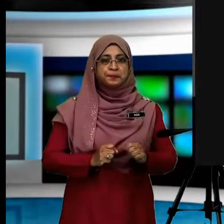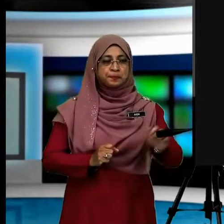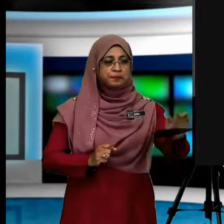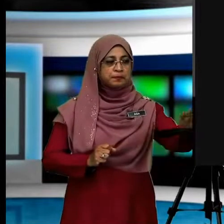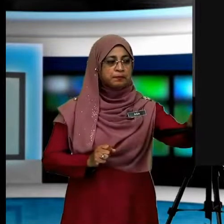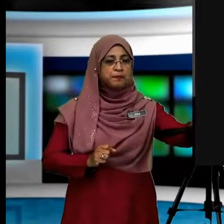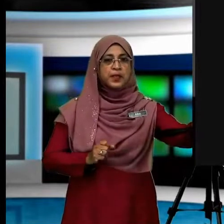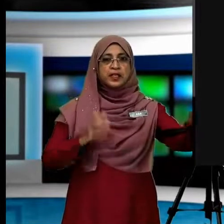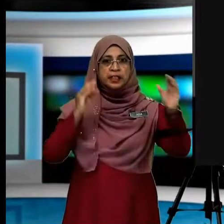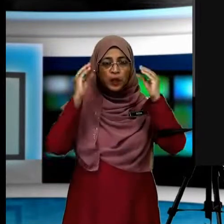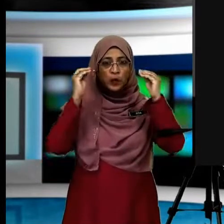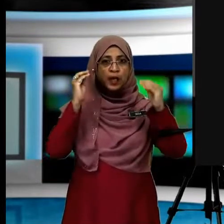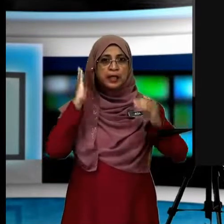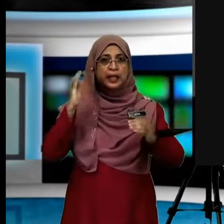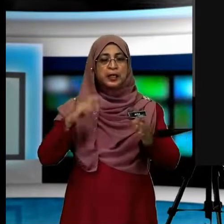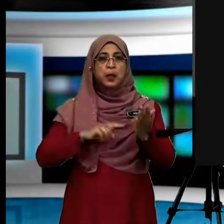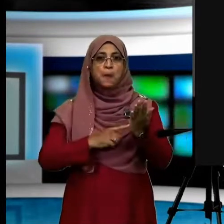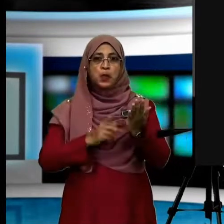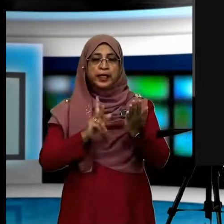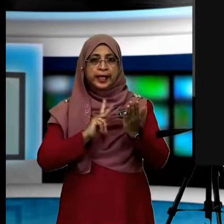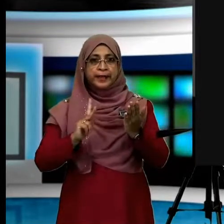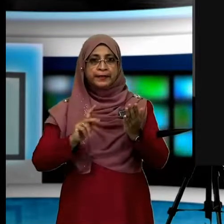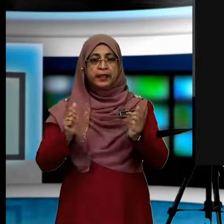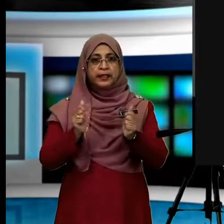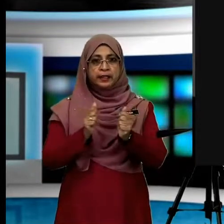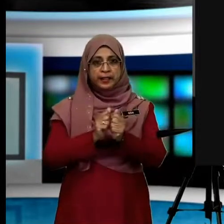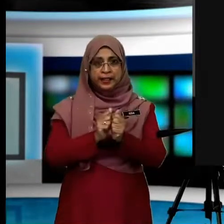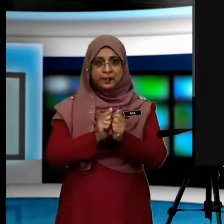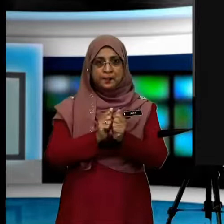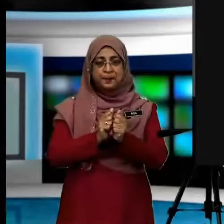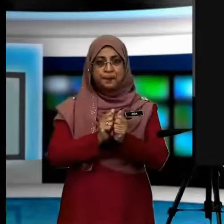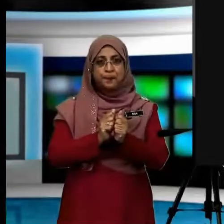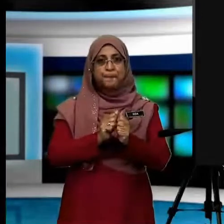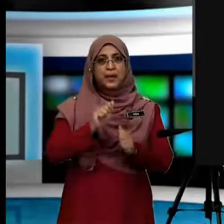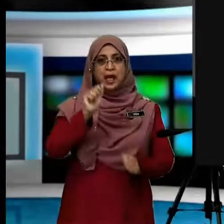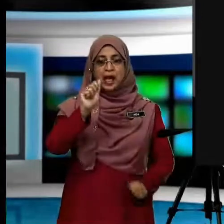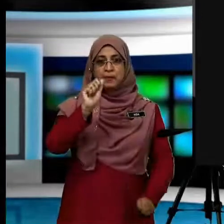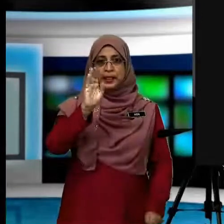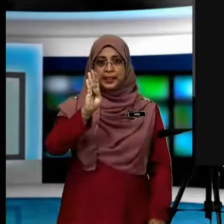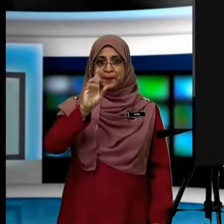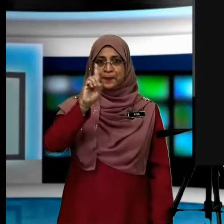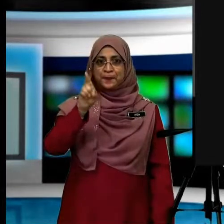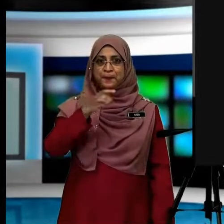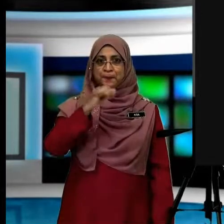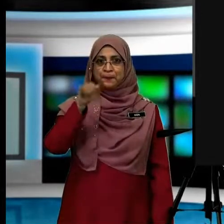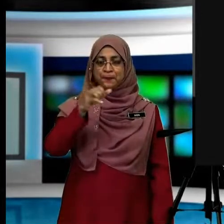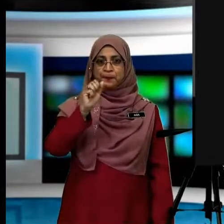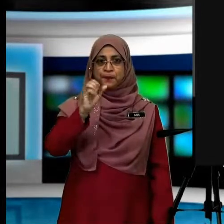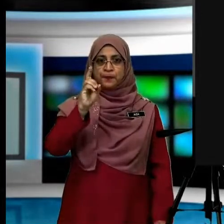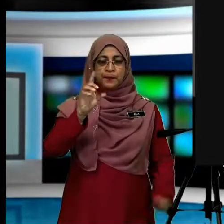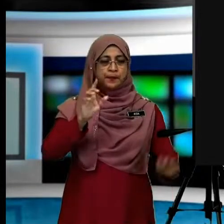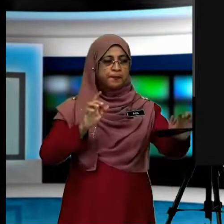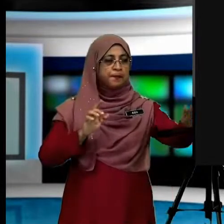Hai Jecko akan mudahkan dengan abjad a